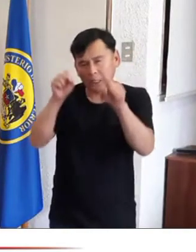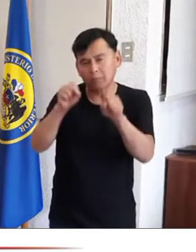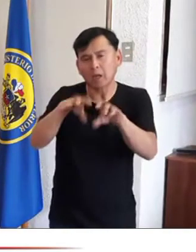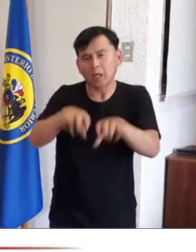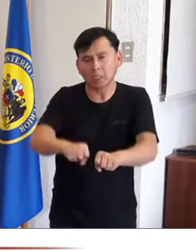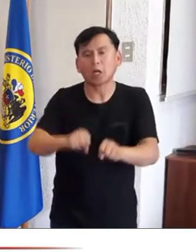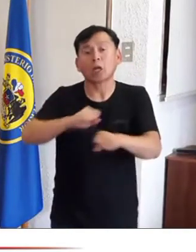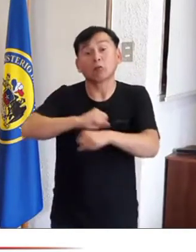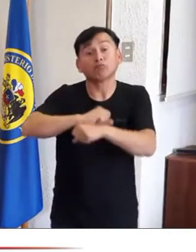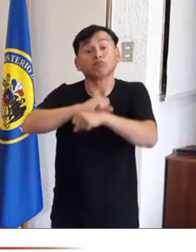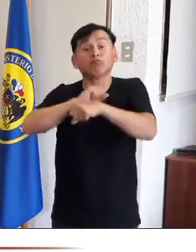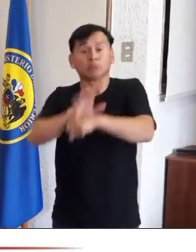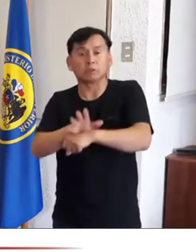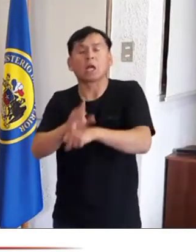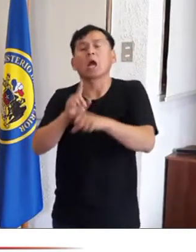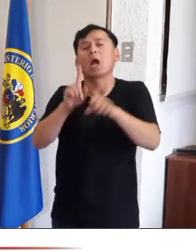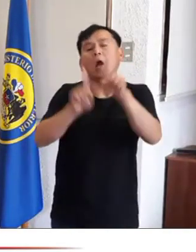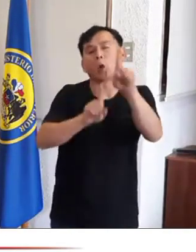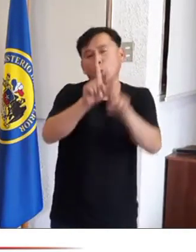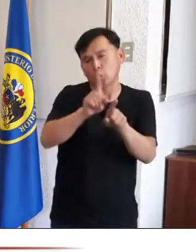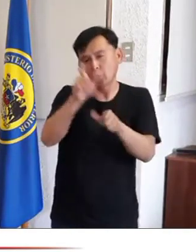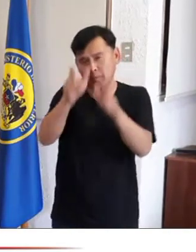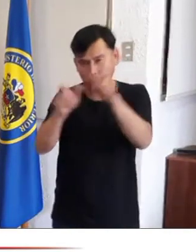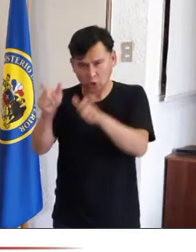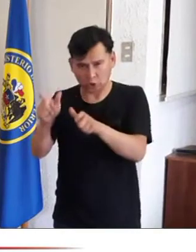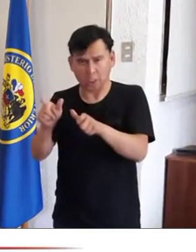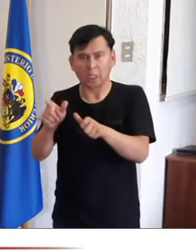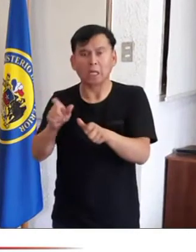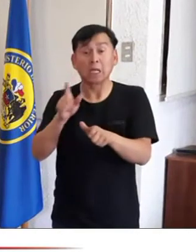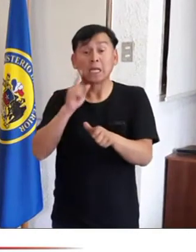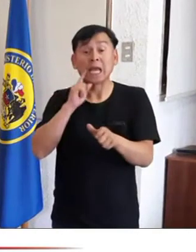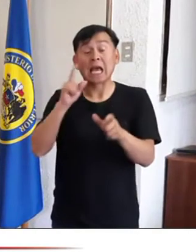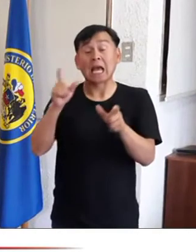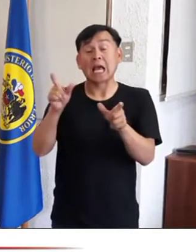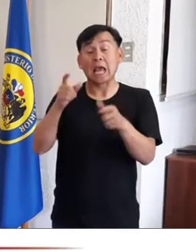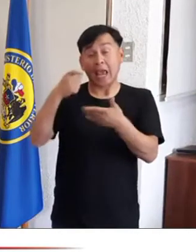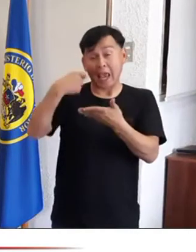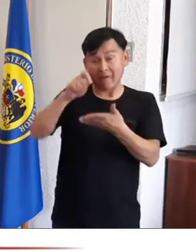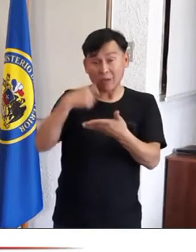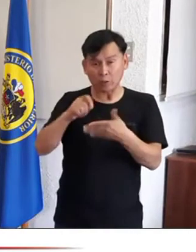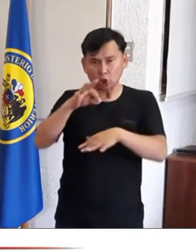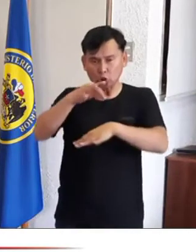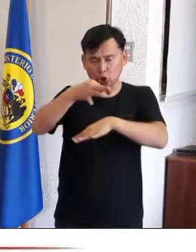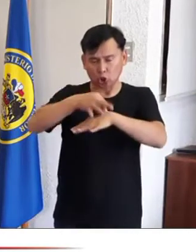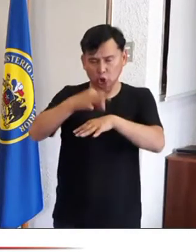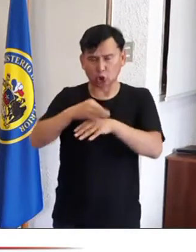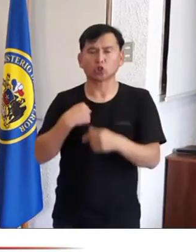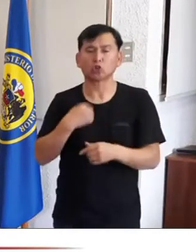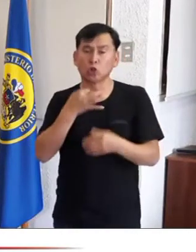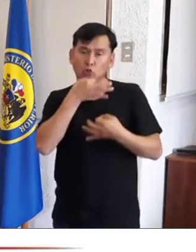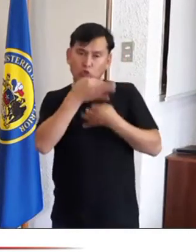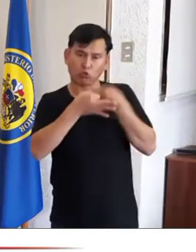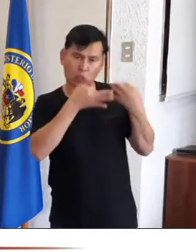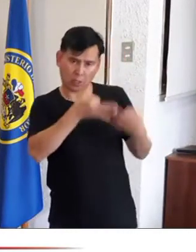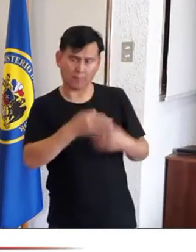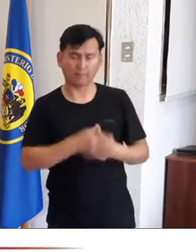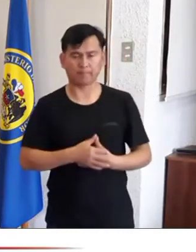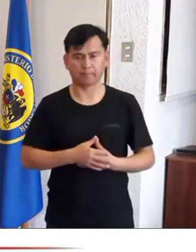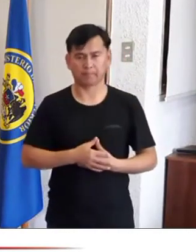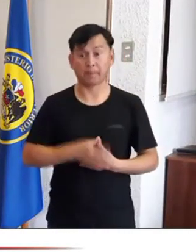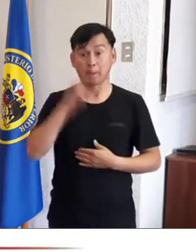del COVID-19 en aquellos casos en los cuales la clínica y la evaluación médica así lo sugieran.